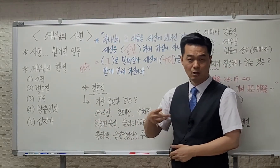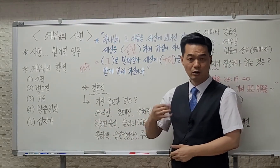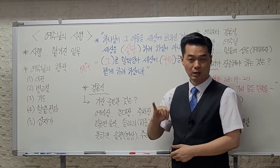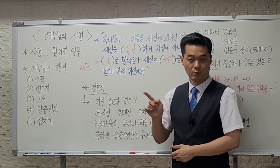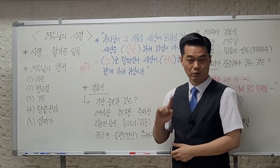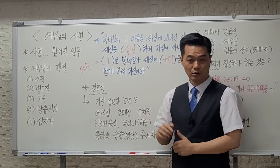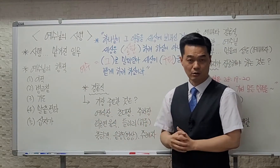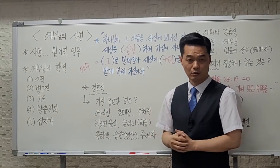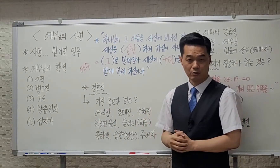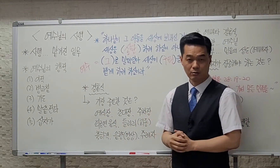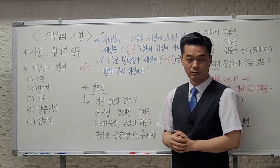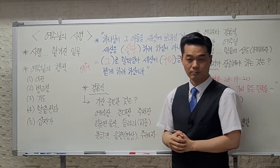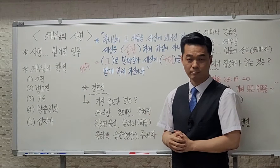들러리가 뭐죠?